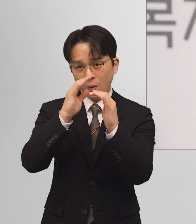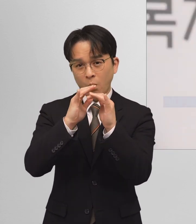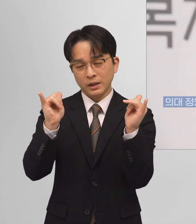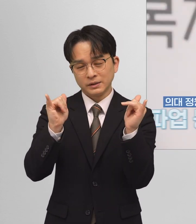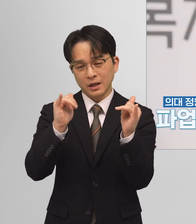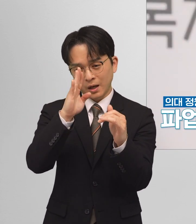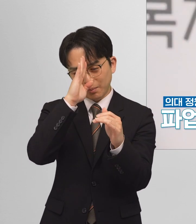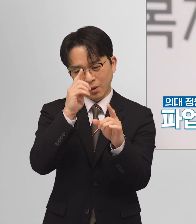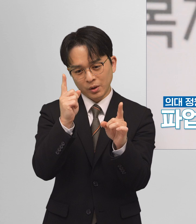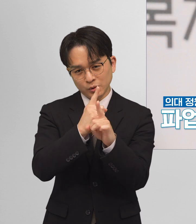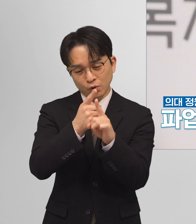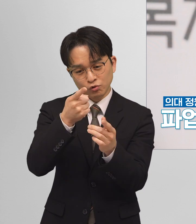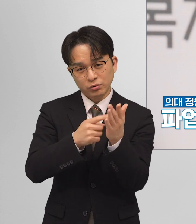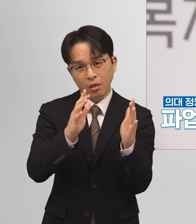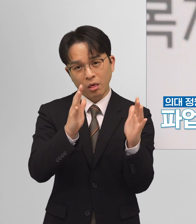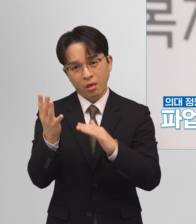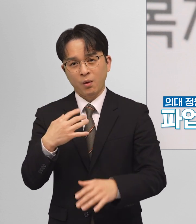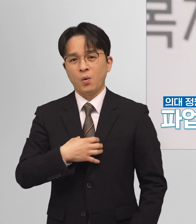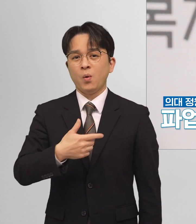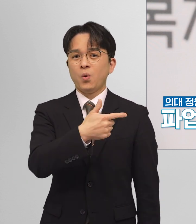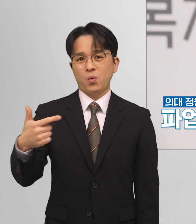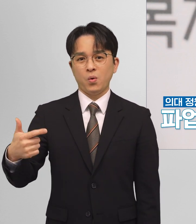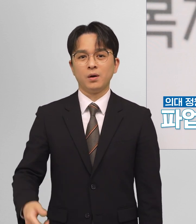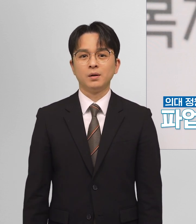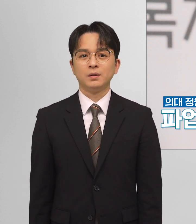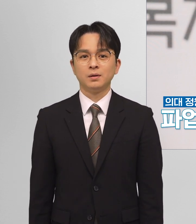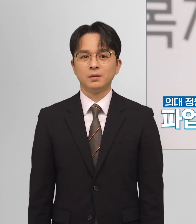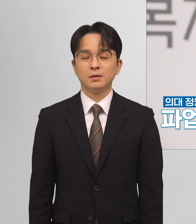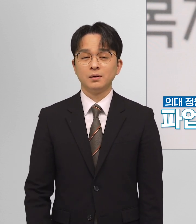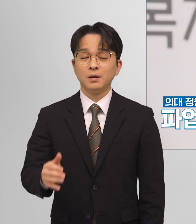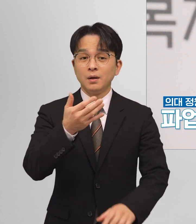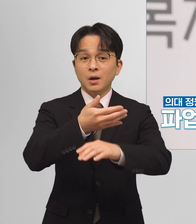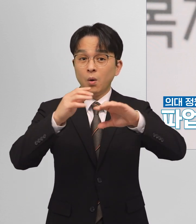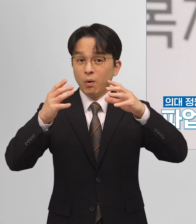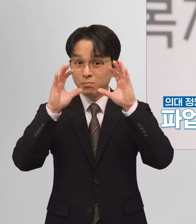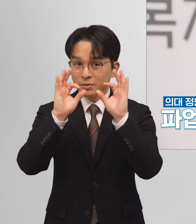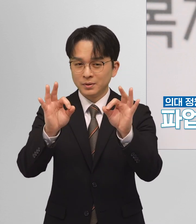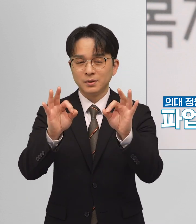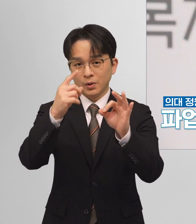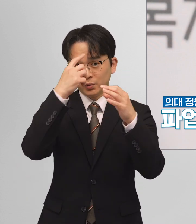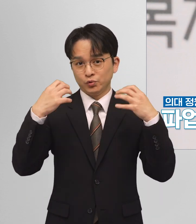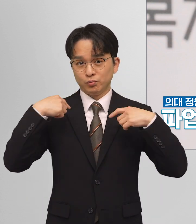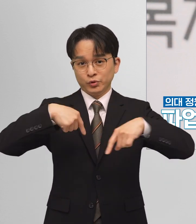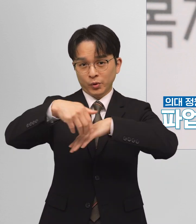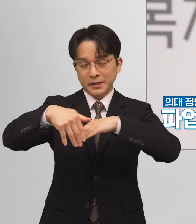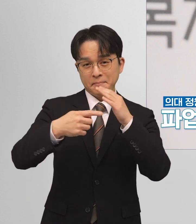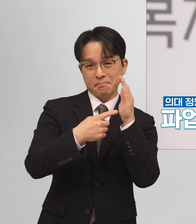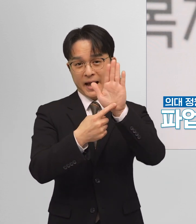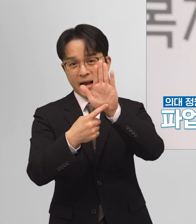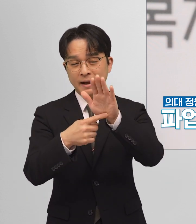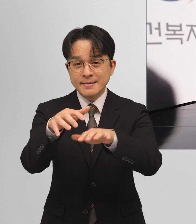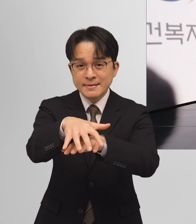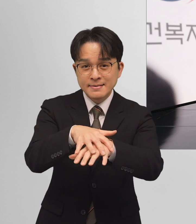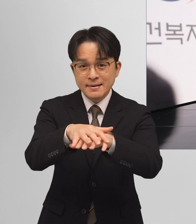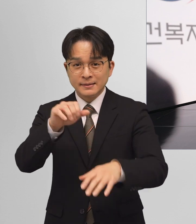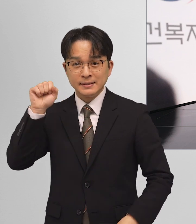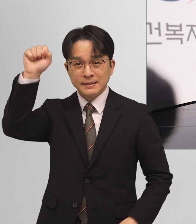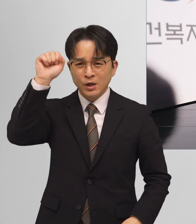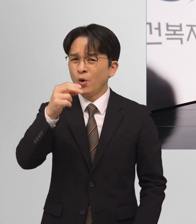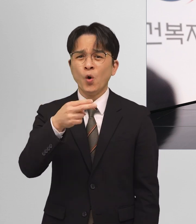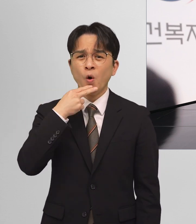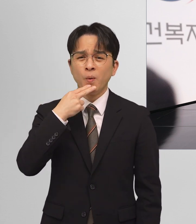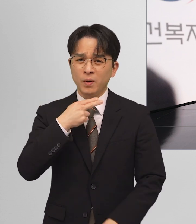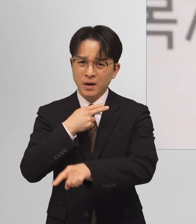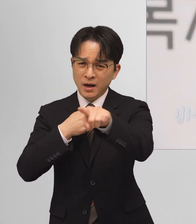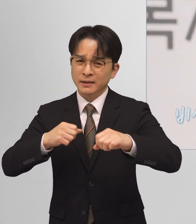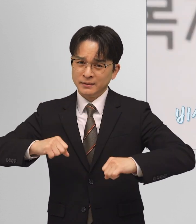외국은 의대 정원 증원을 이유로 파업 같은 단체 행동을 하는 사례가 없다는 말씀을 먼저 드립니다. 의료 공백이